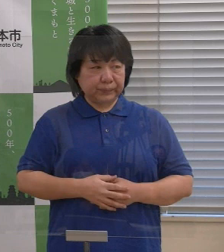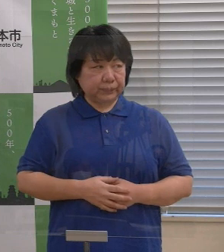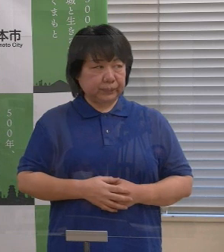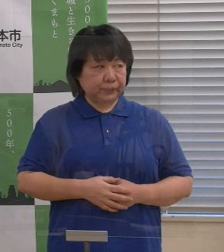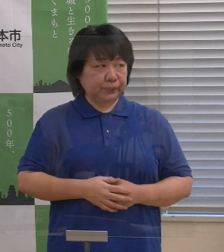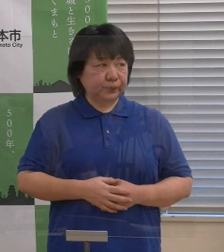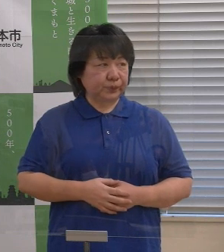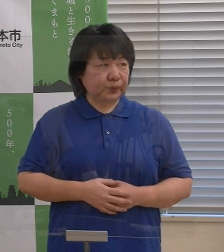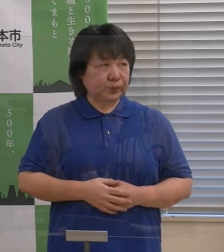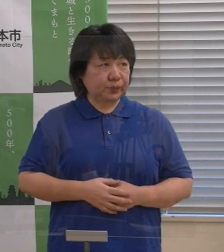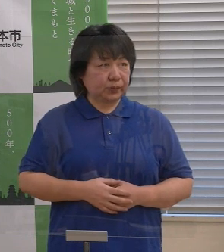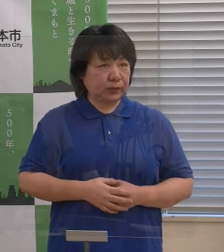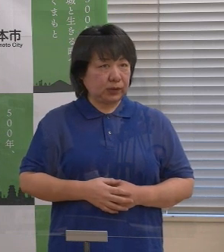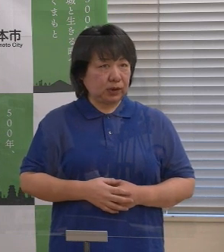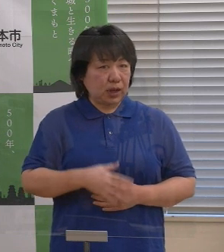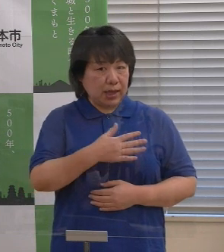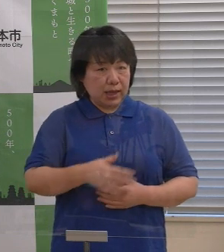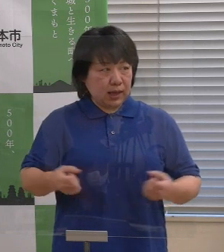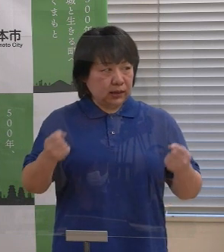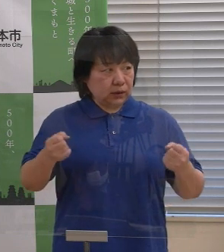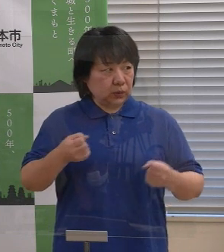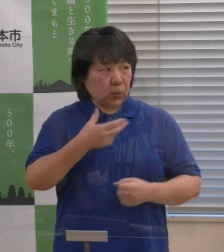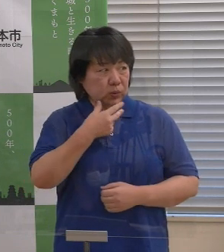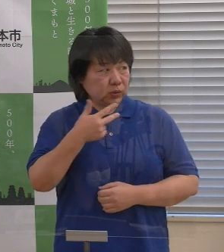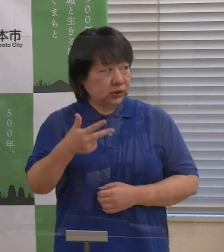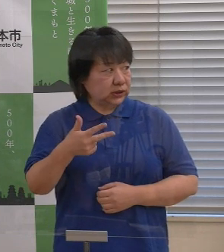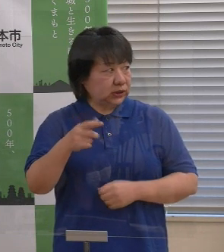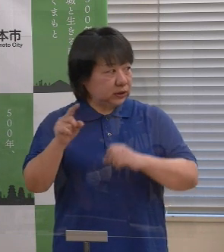康福祉局長の方で分かりますか。